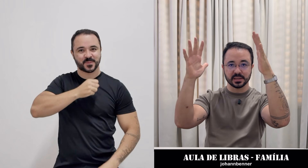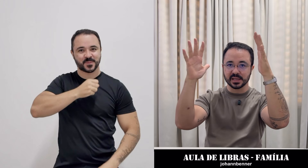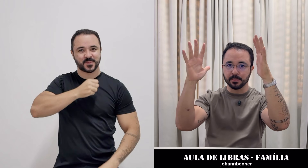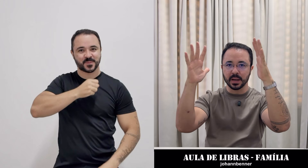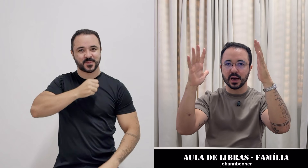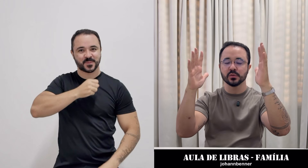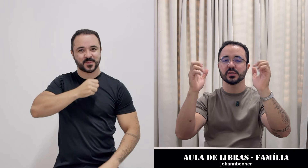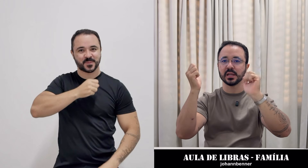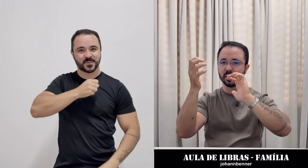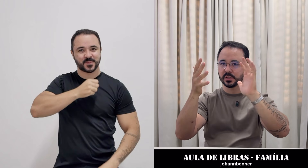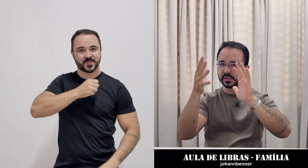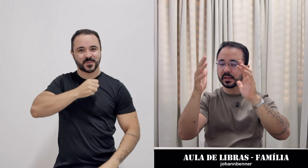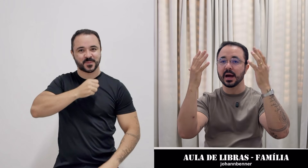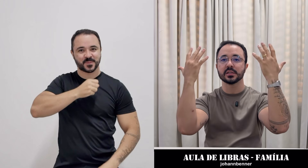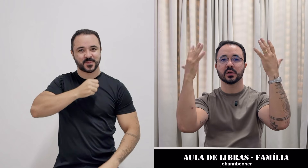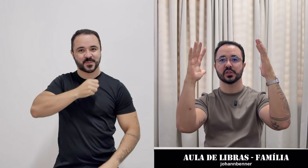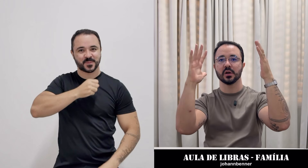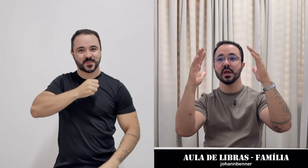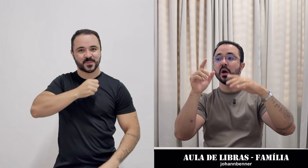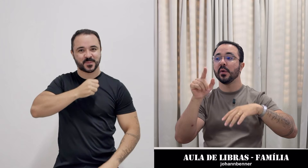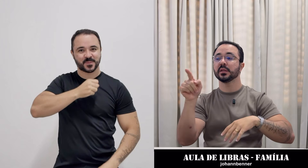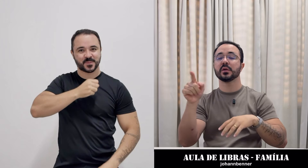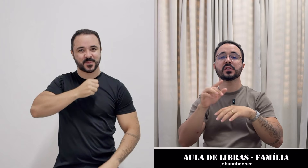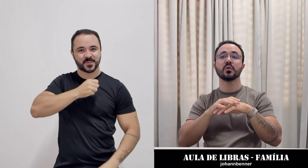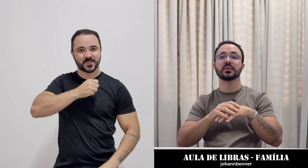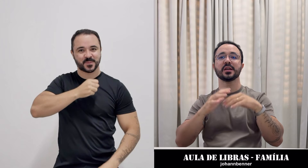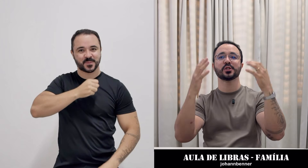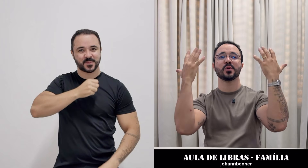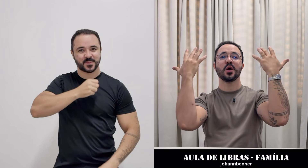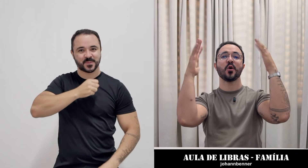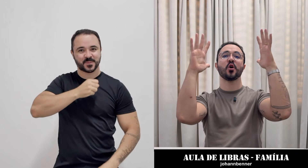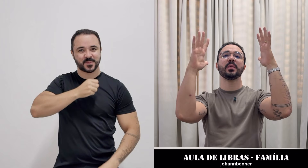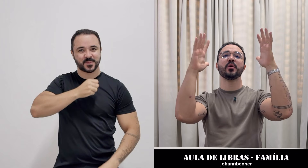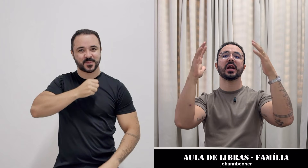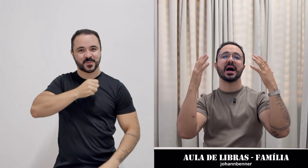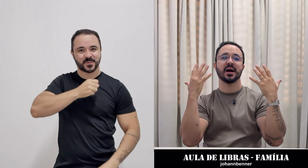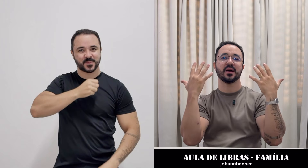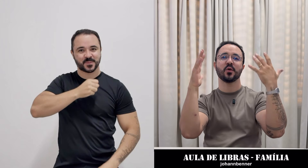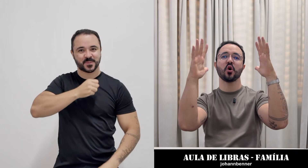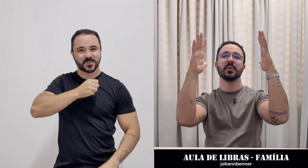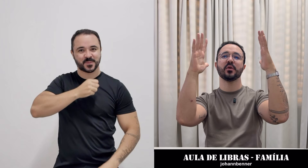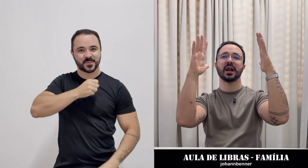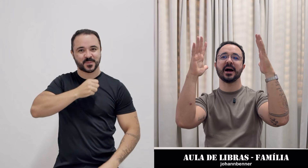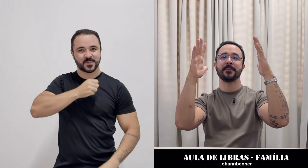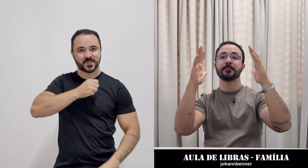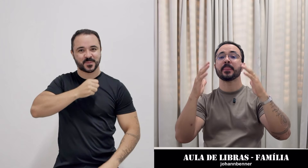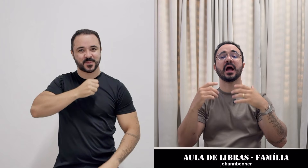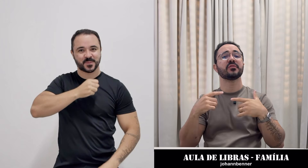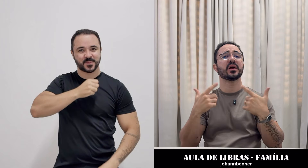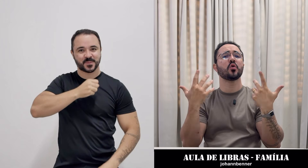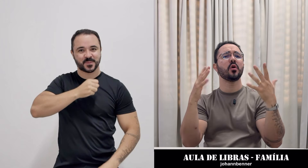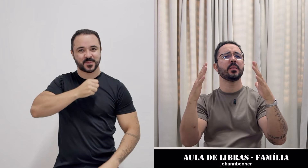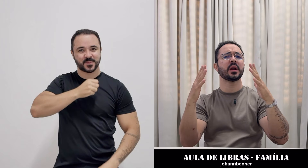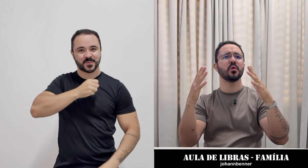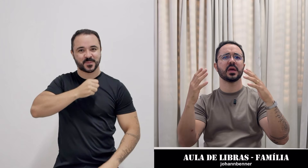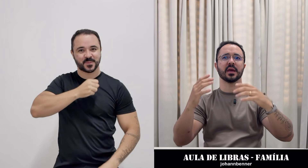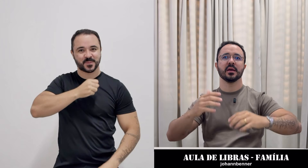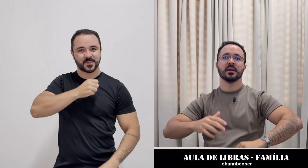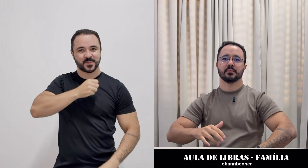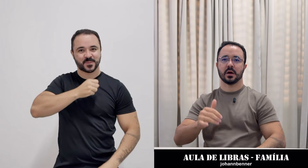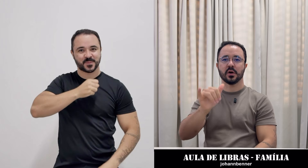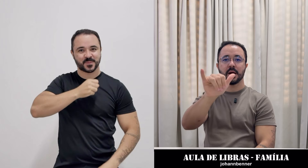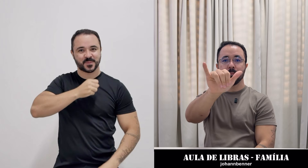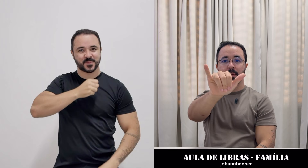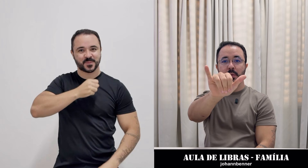também podem ser aplausos em língua de sinais, olha só. Ou então, nesse contexto, comemorar. Comemorar. Aí vai comemorar o